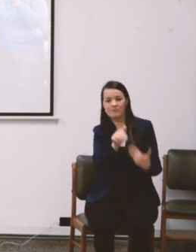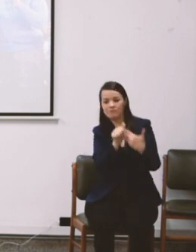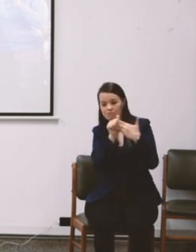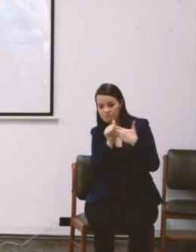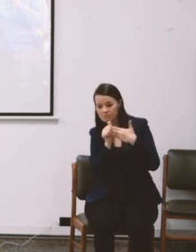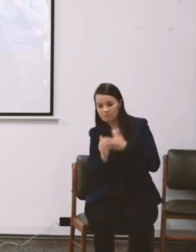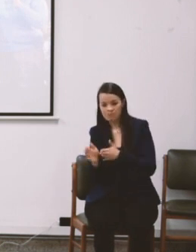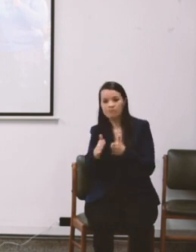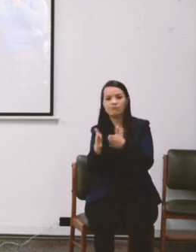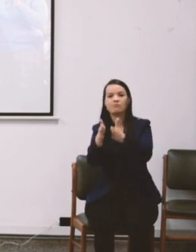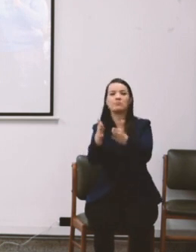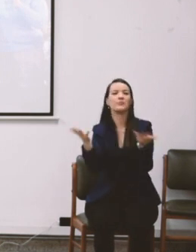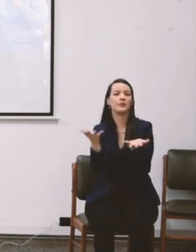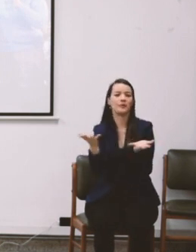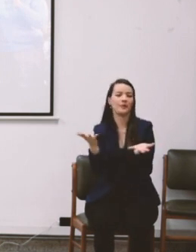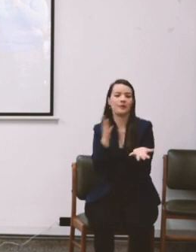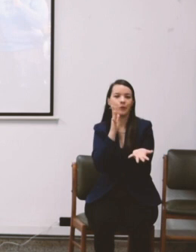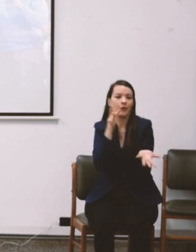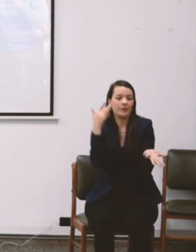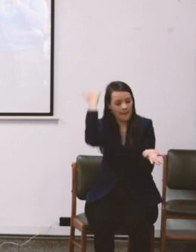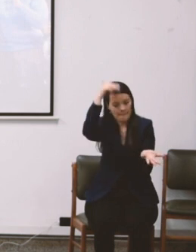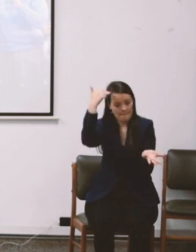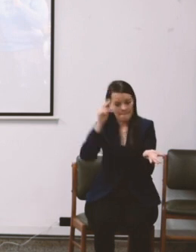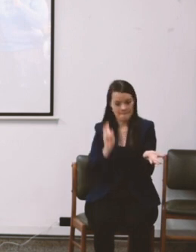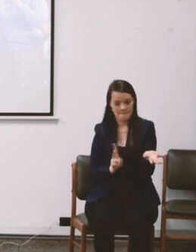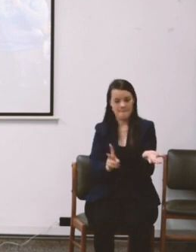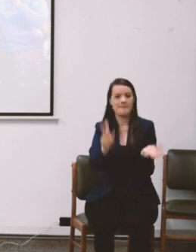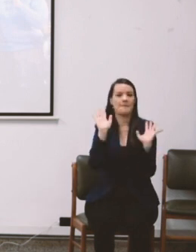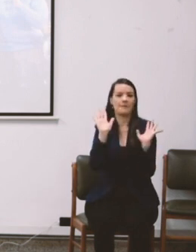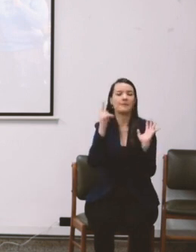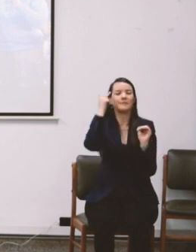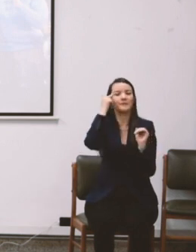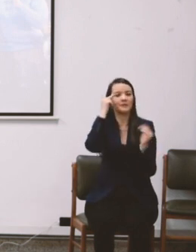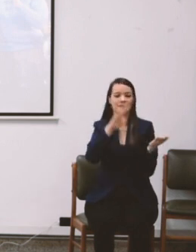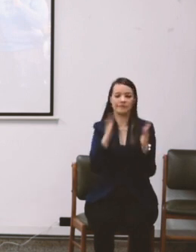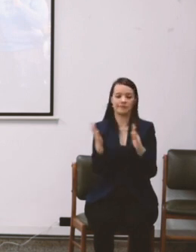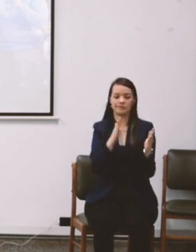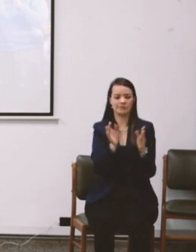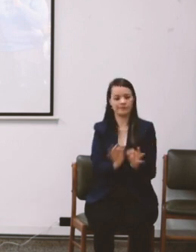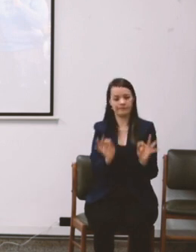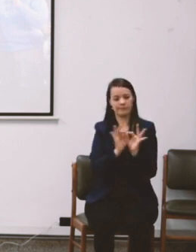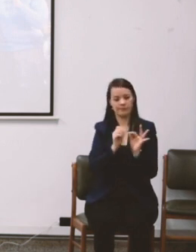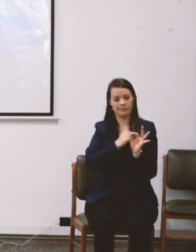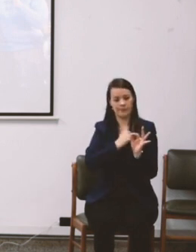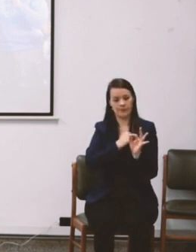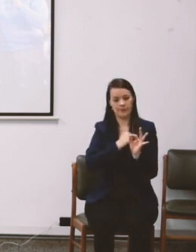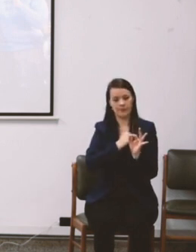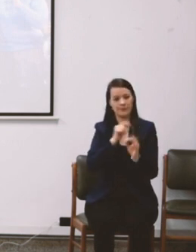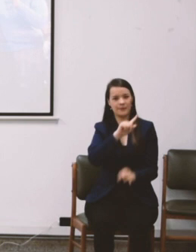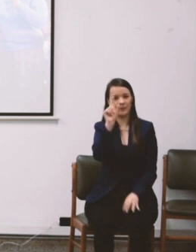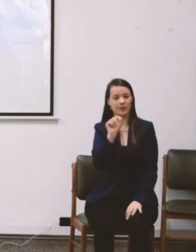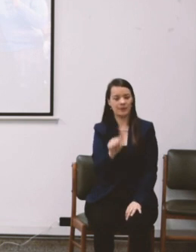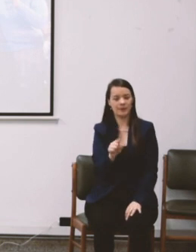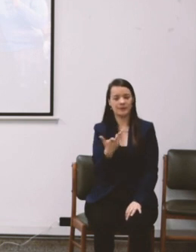nos lleve hacia un lugar. Creo que es importante como plantearse cuestiones que tienen que ver con